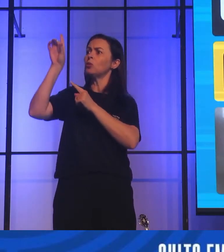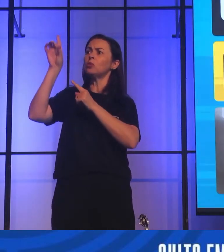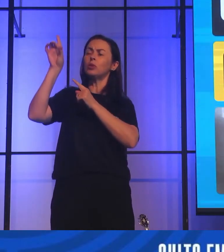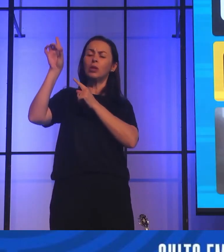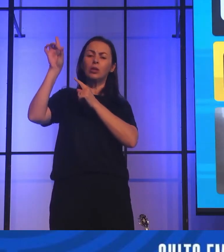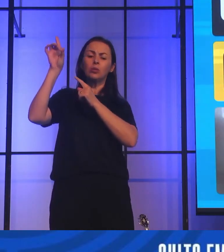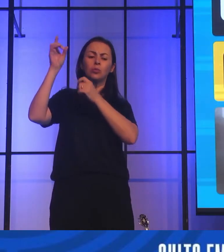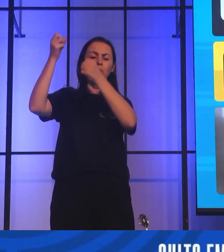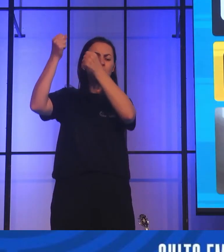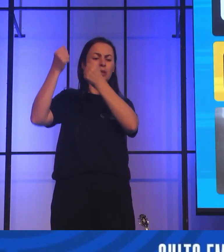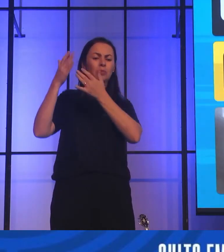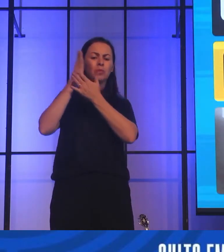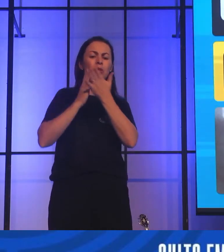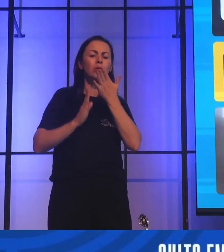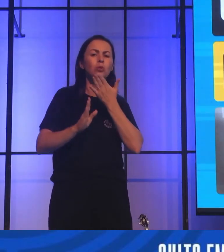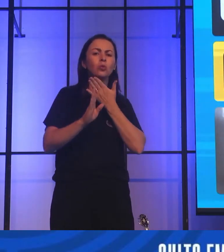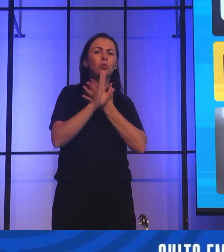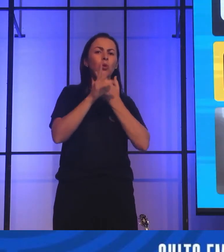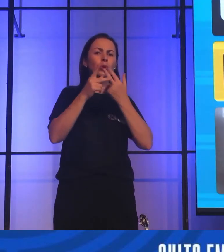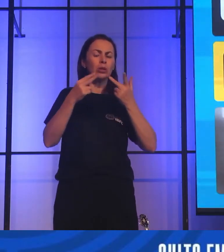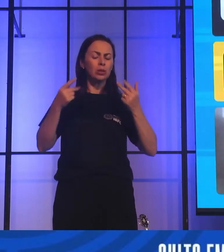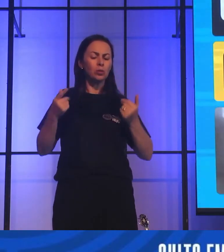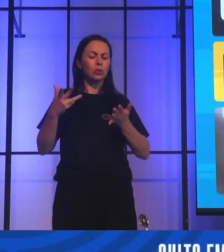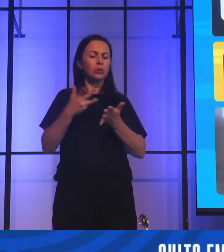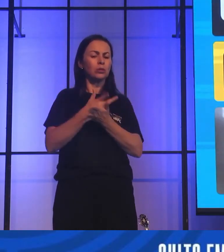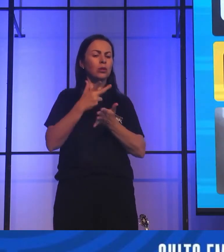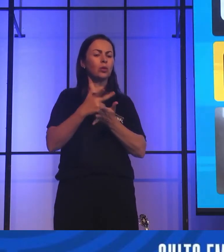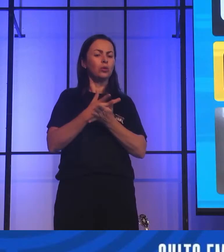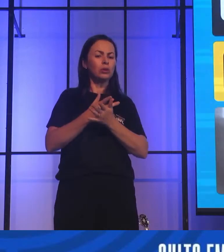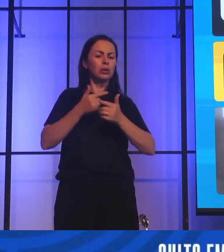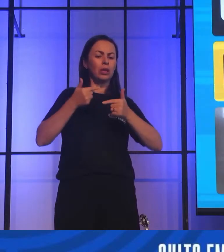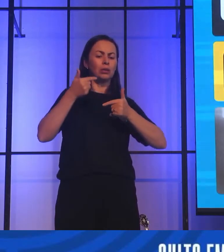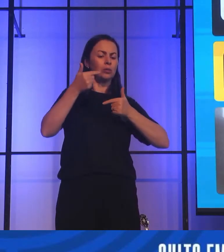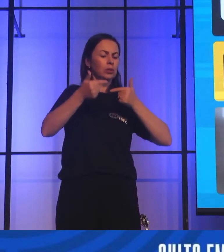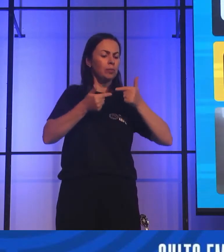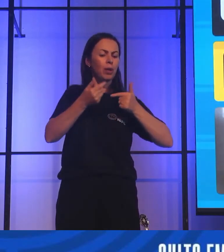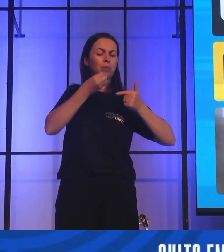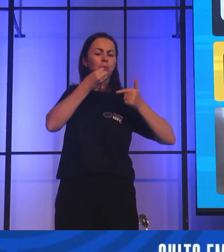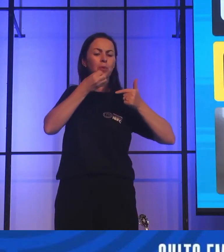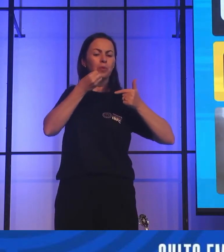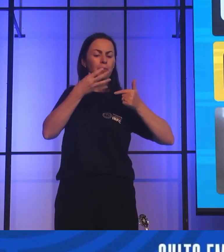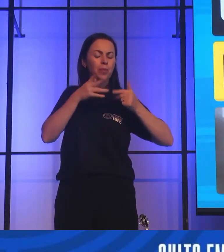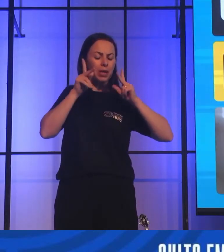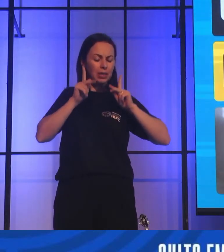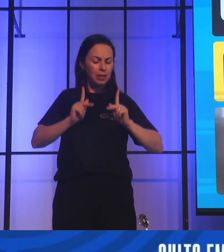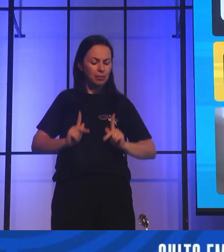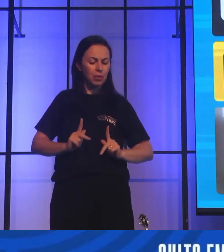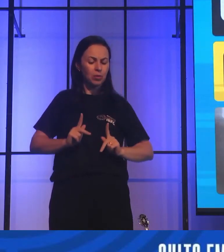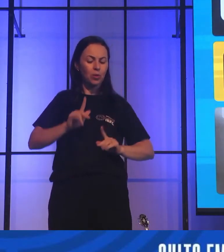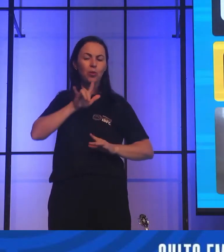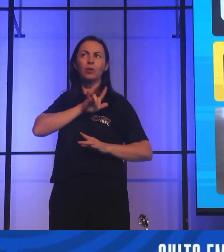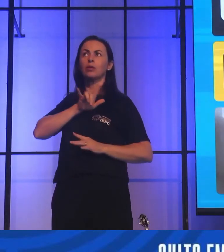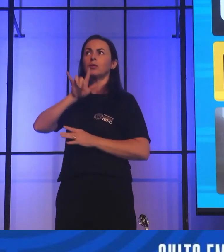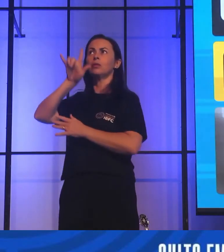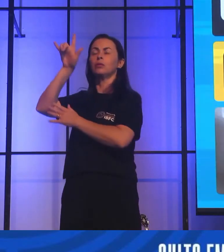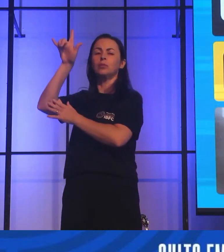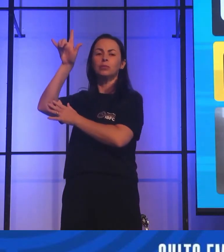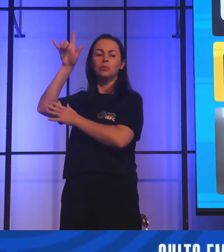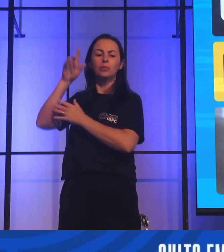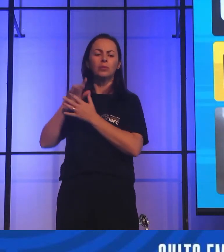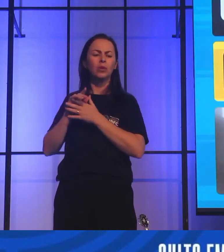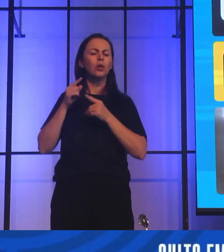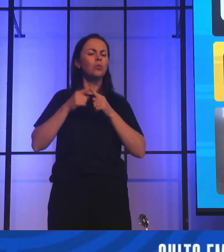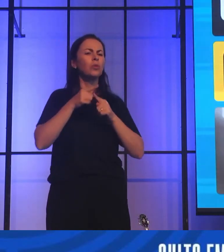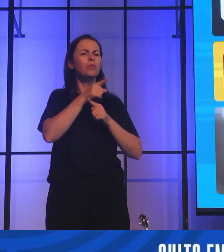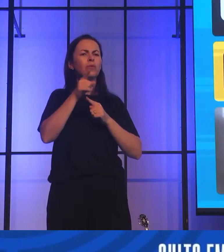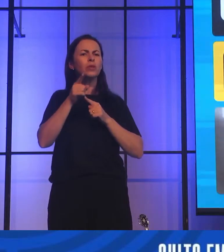coisas cooperam, contribuem, trabalham para o bem daqueles que o amam? Você